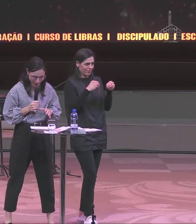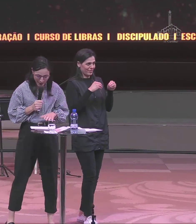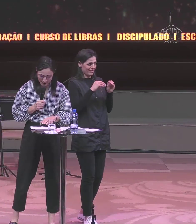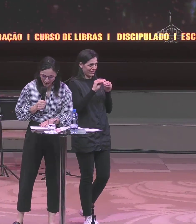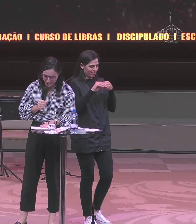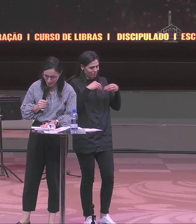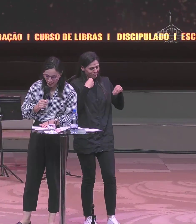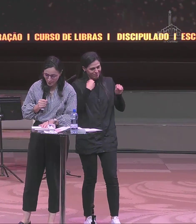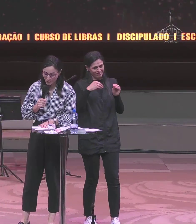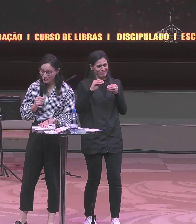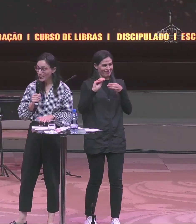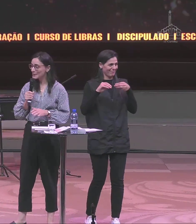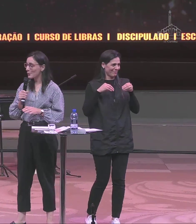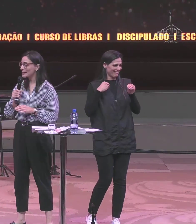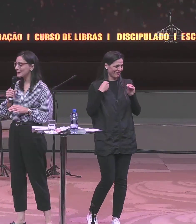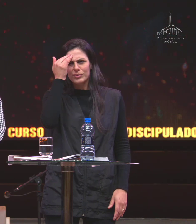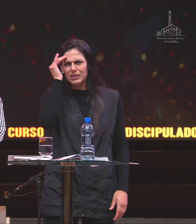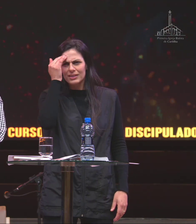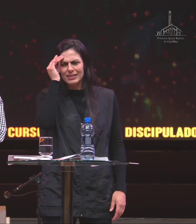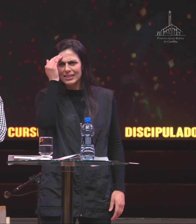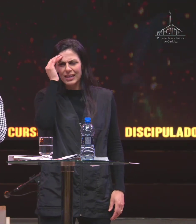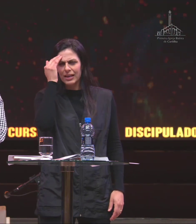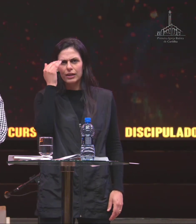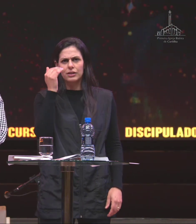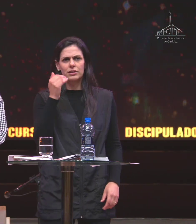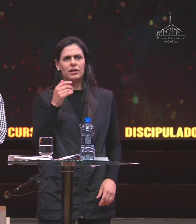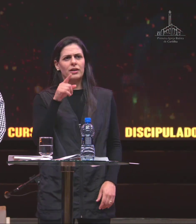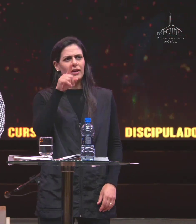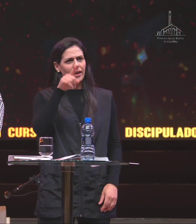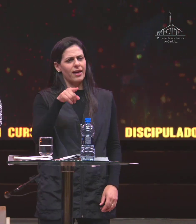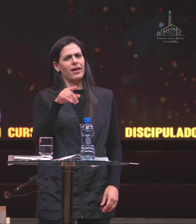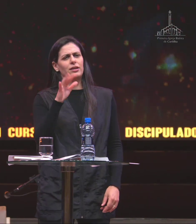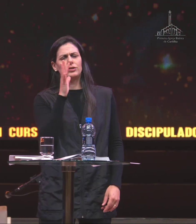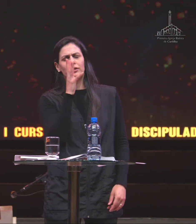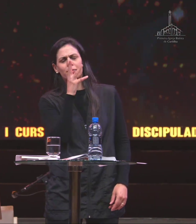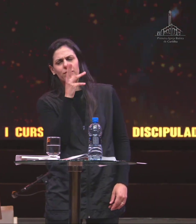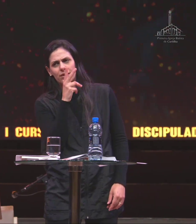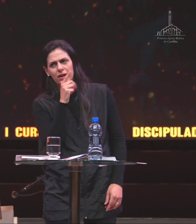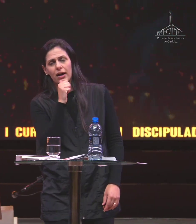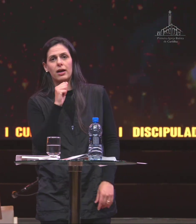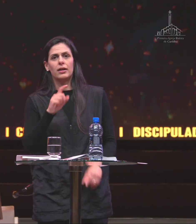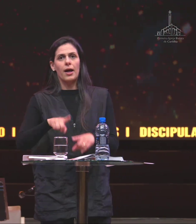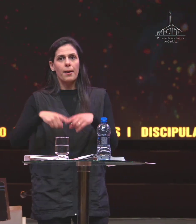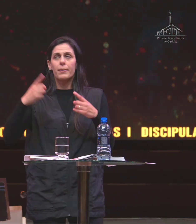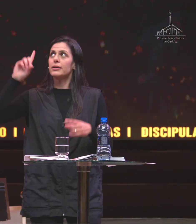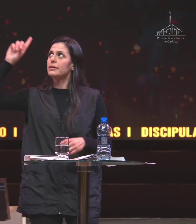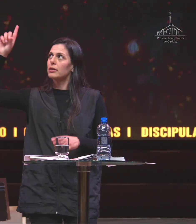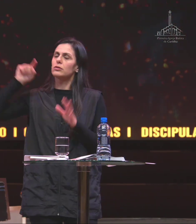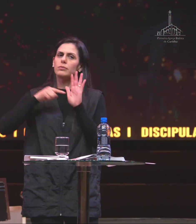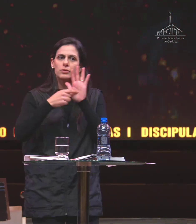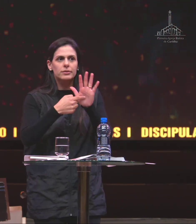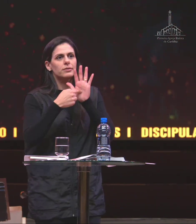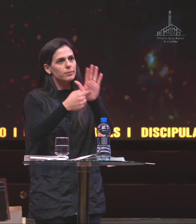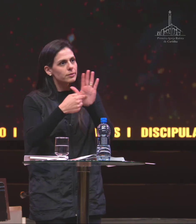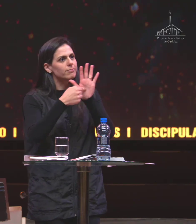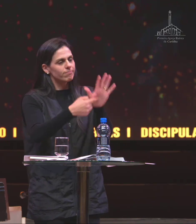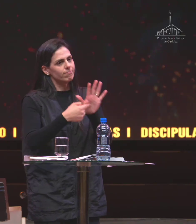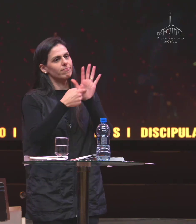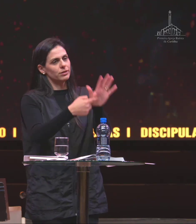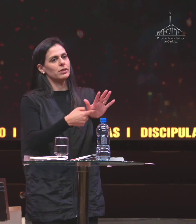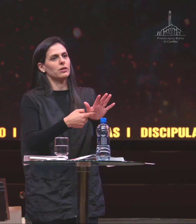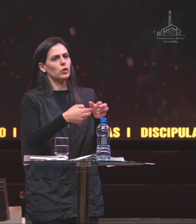Ok. Número 1, porque eu sou batista. Como a gente se torna uma carta viva, então? Está lá no texto, gente. Está tudo